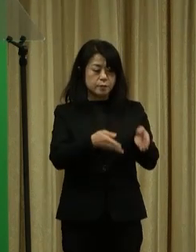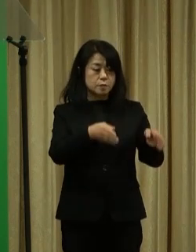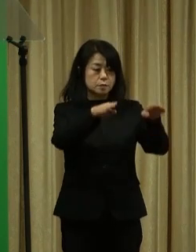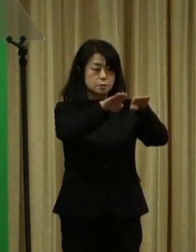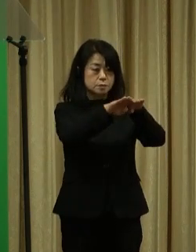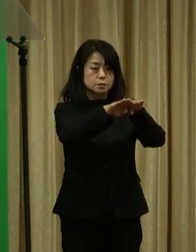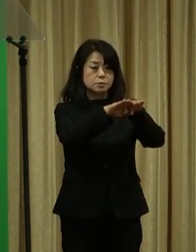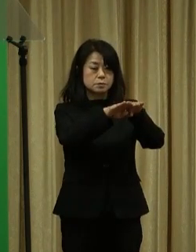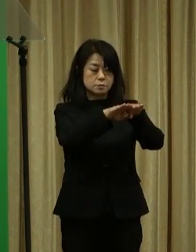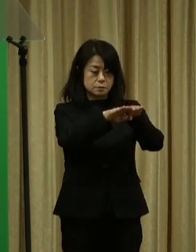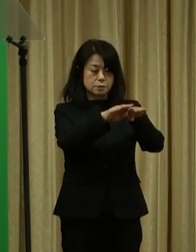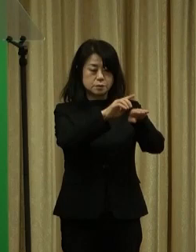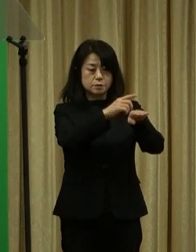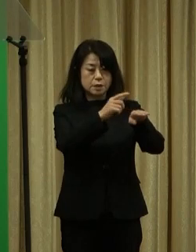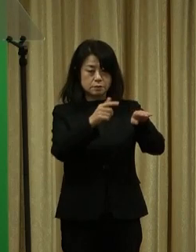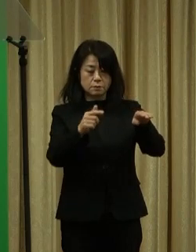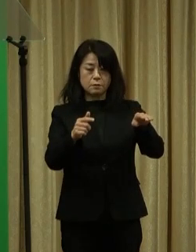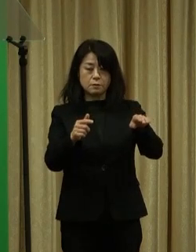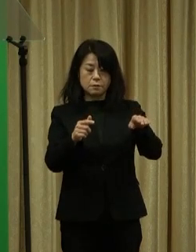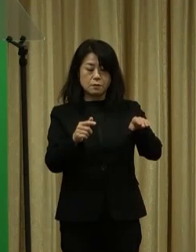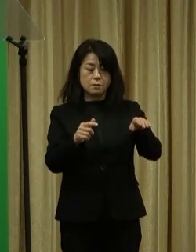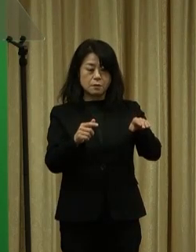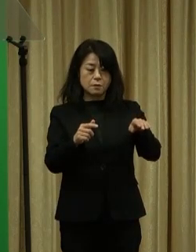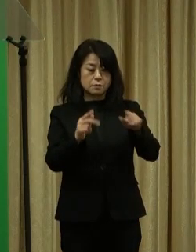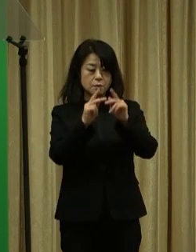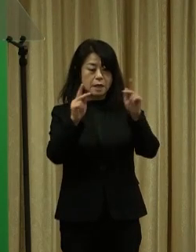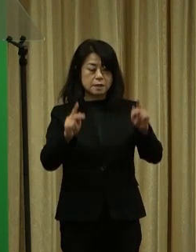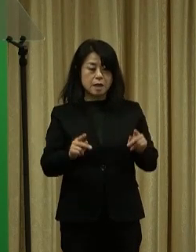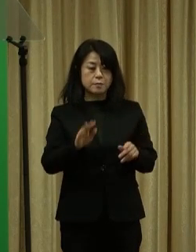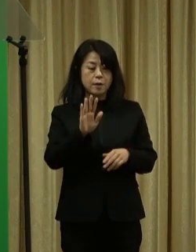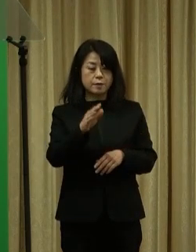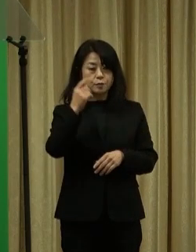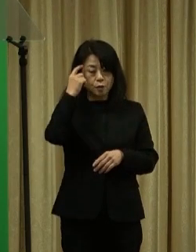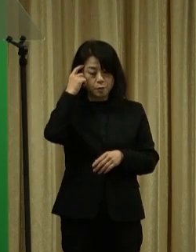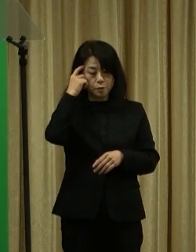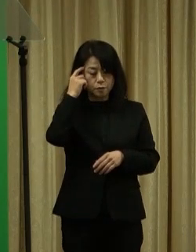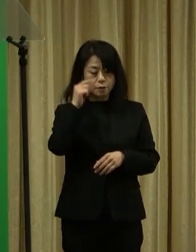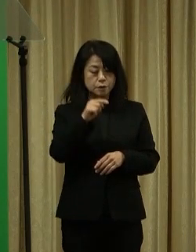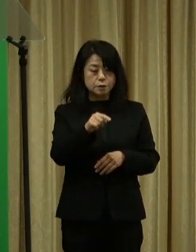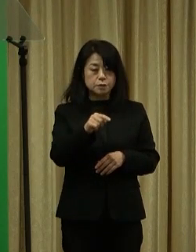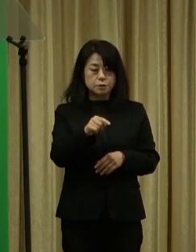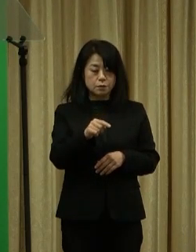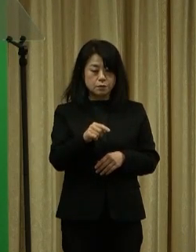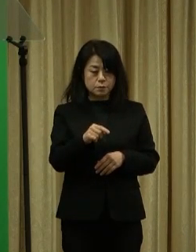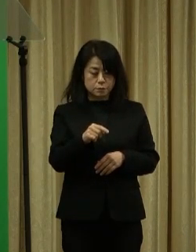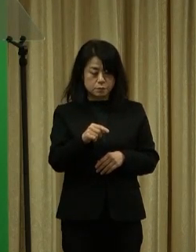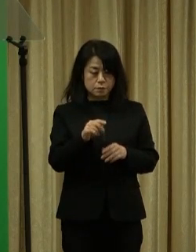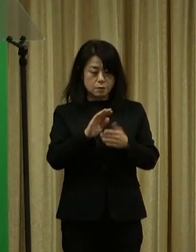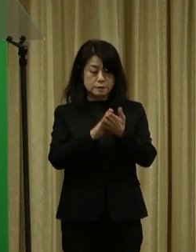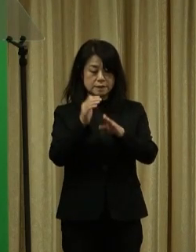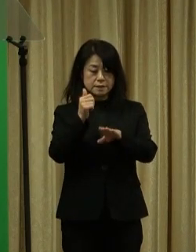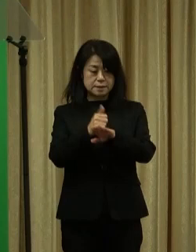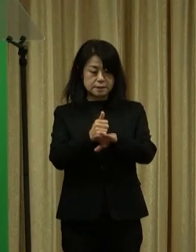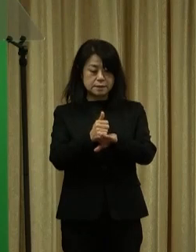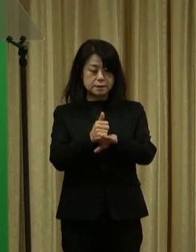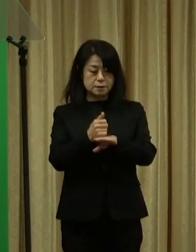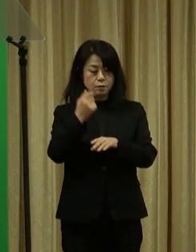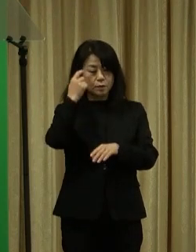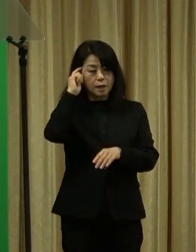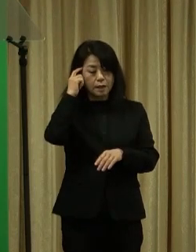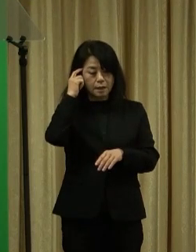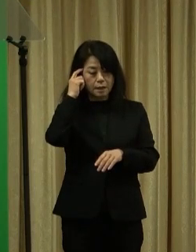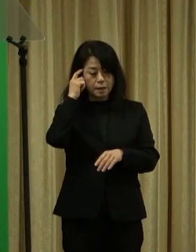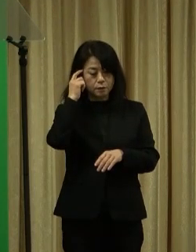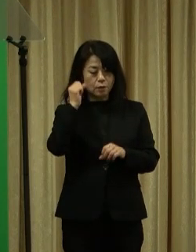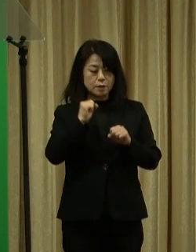ということも意見で出ていたと思います。その辺の課題の、知事のご認識と、まあ、それでもこうやっていこうという、意気込